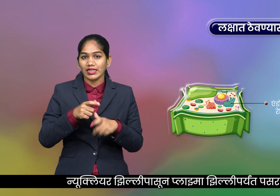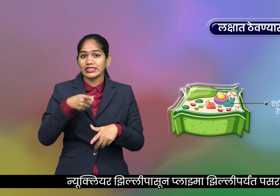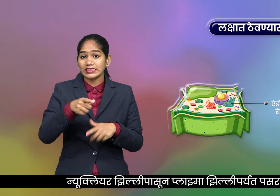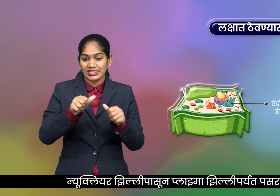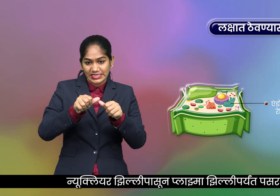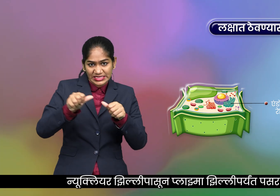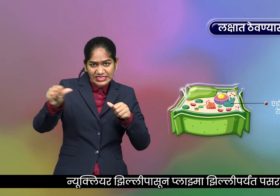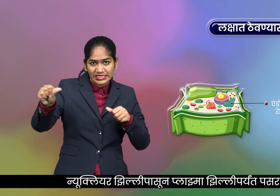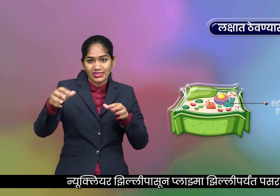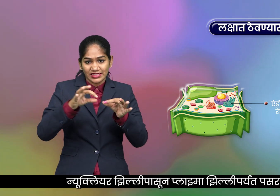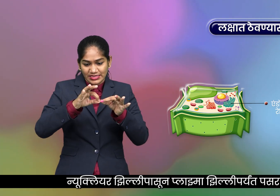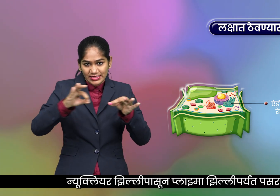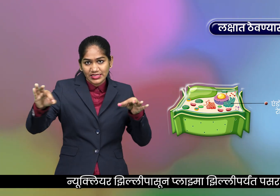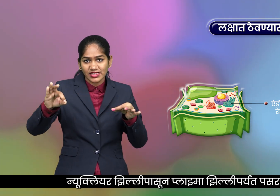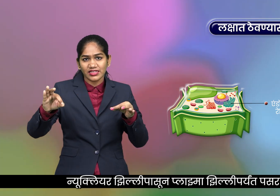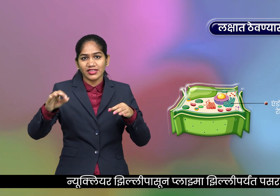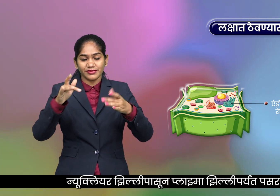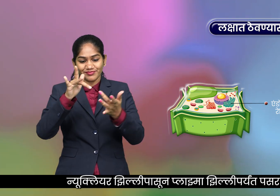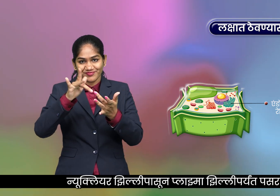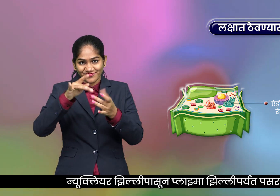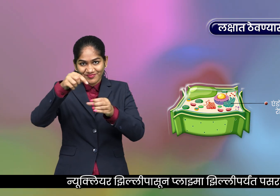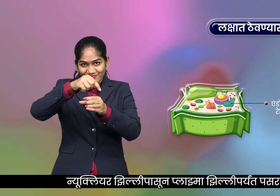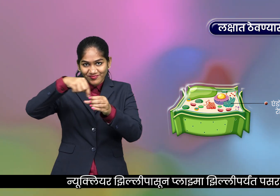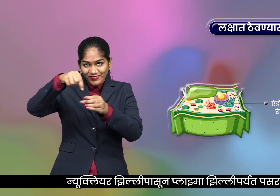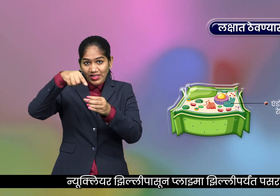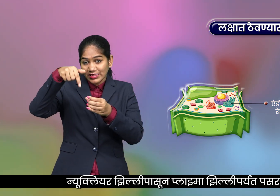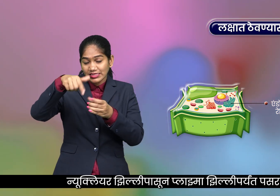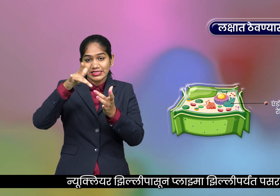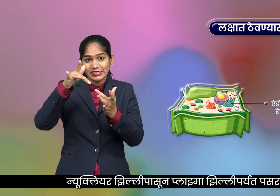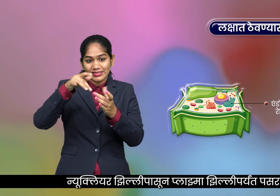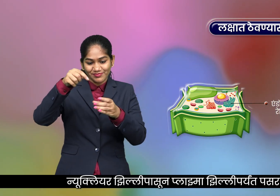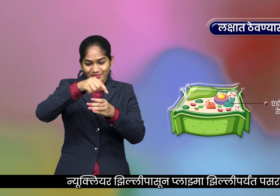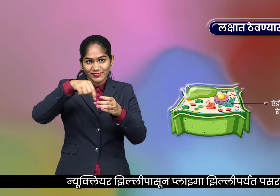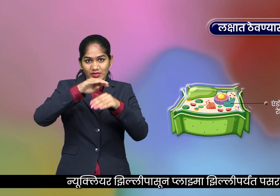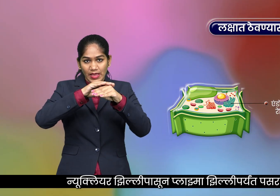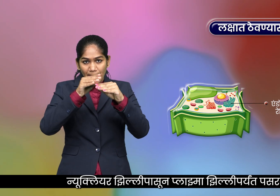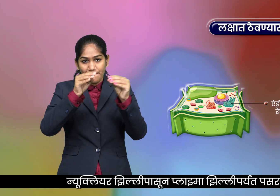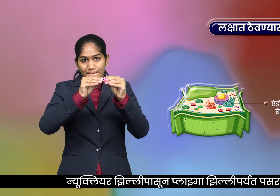न्यूक्लियर झिल्लीपासून प्लाझ्मा झिल्लीपर्यंत पसरलेला असतो.